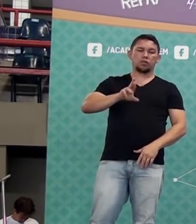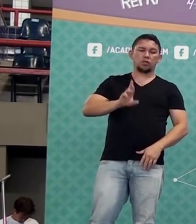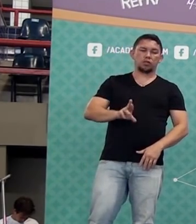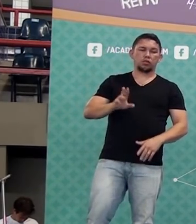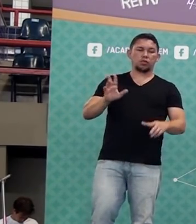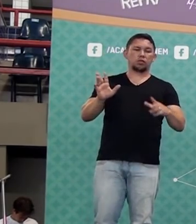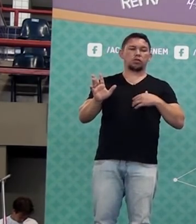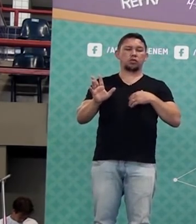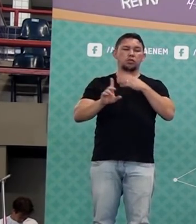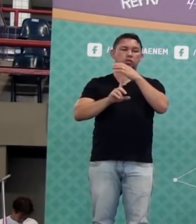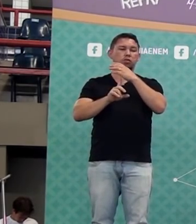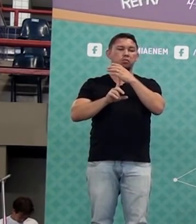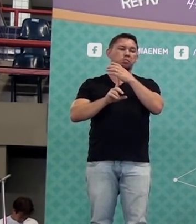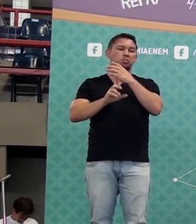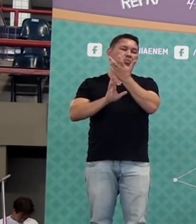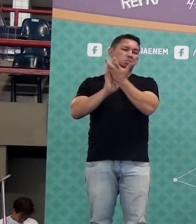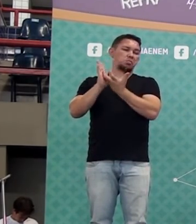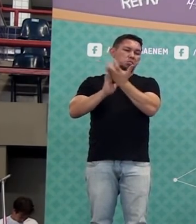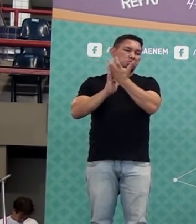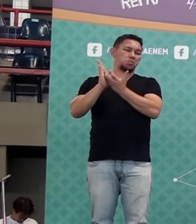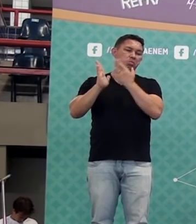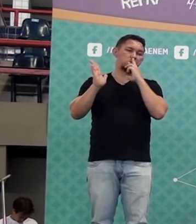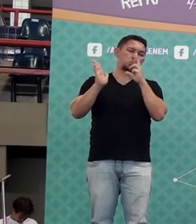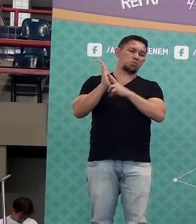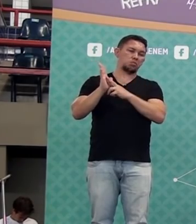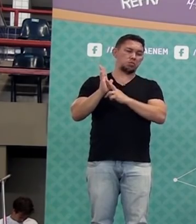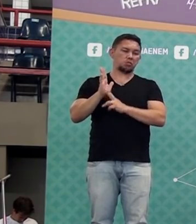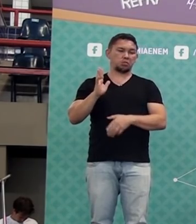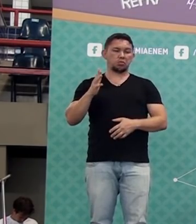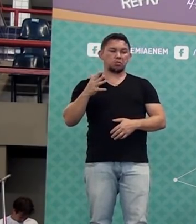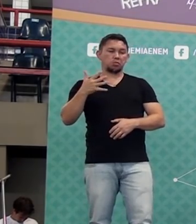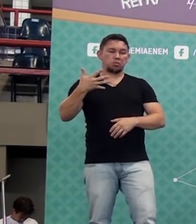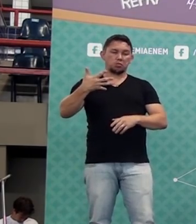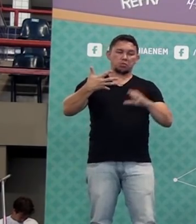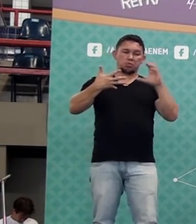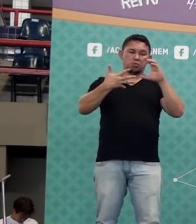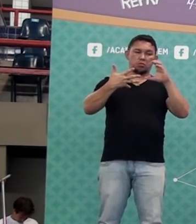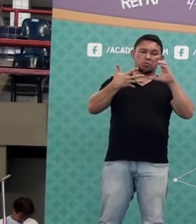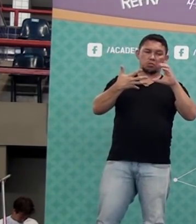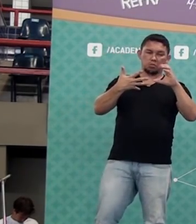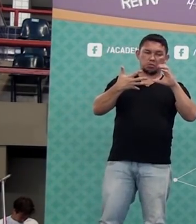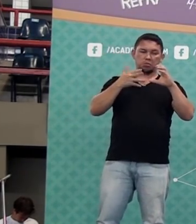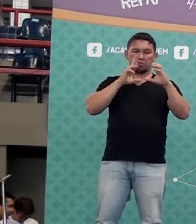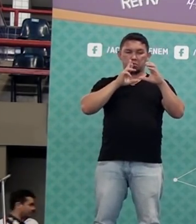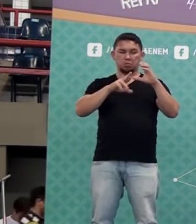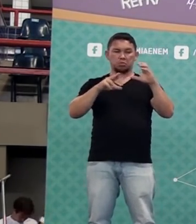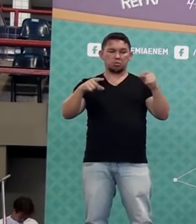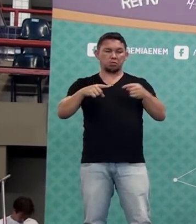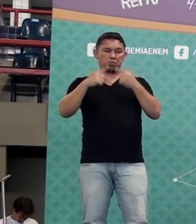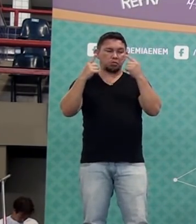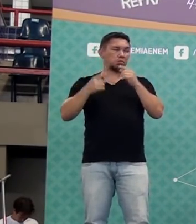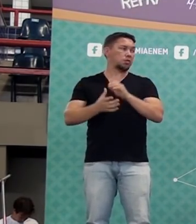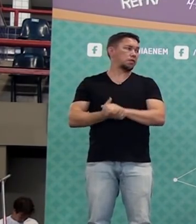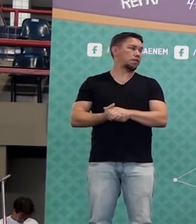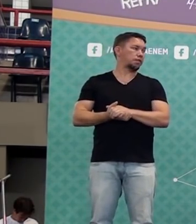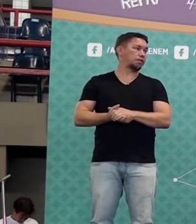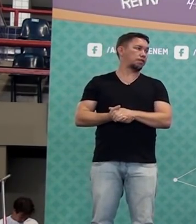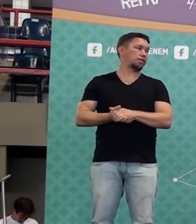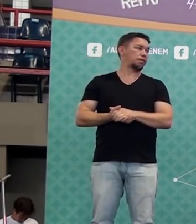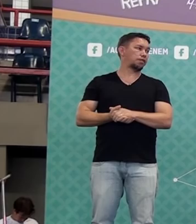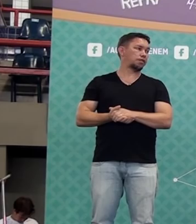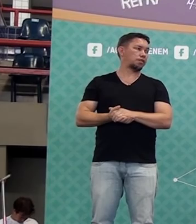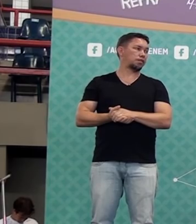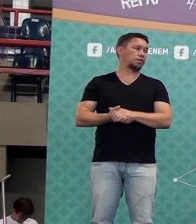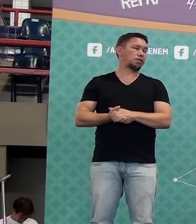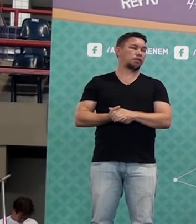aí. O gabarito dessa questão é a C de casa, fala sobre a Conferência de Bandung, que eu me referi aqui.